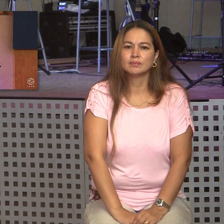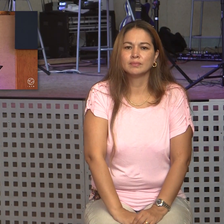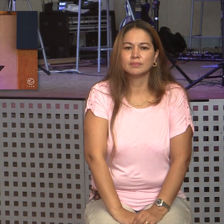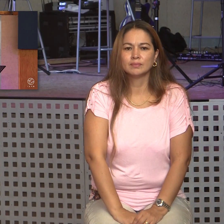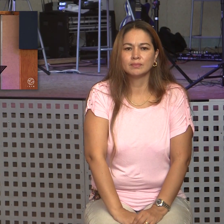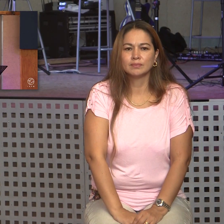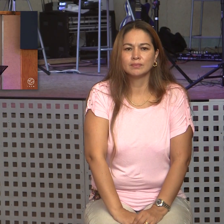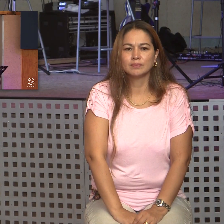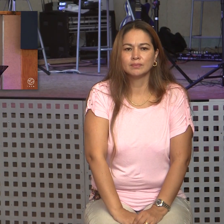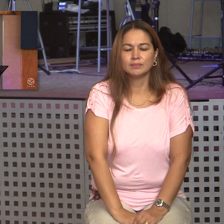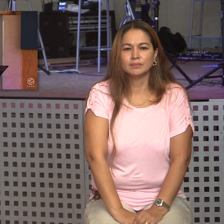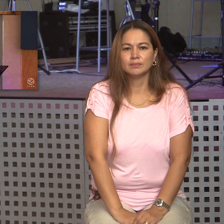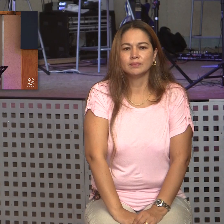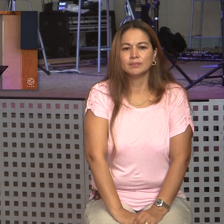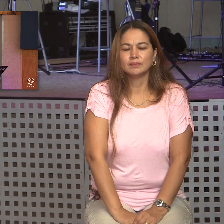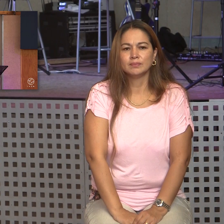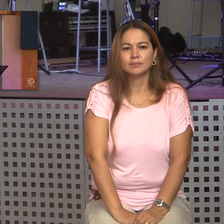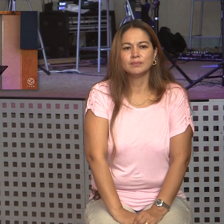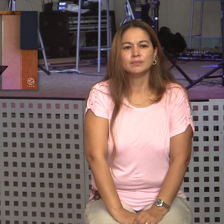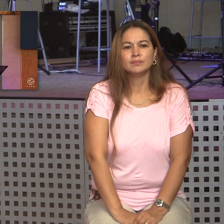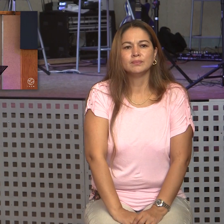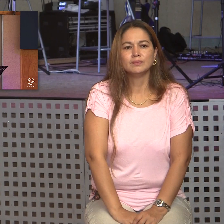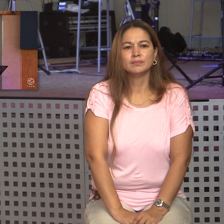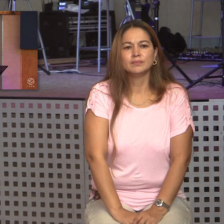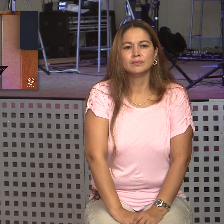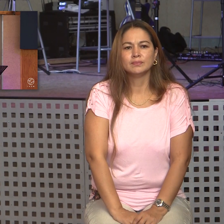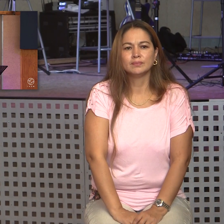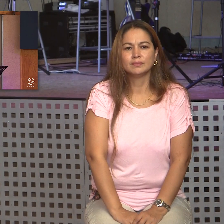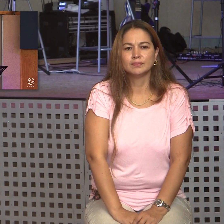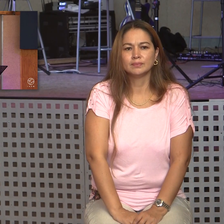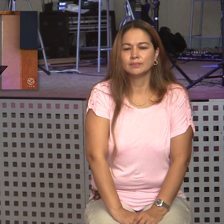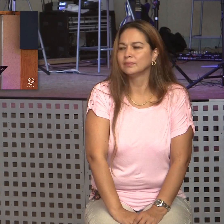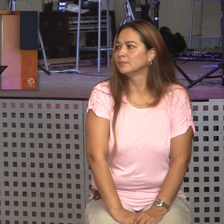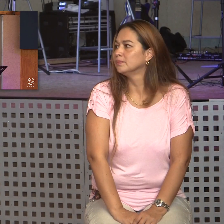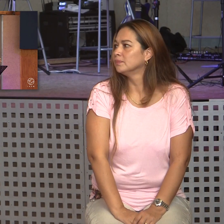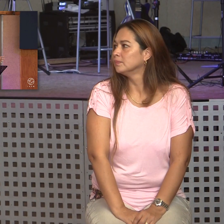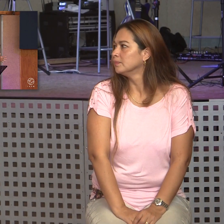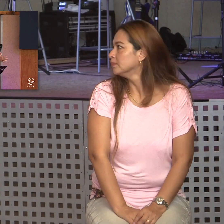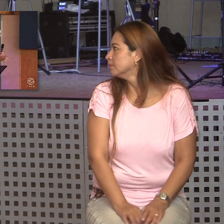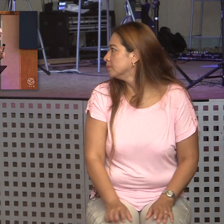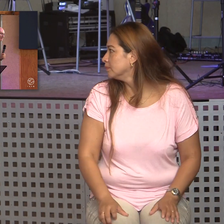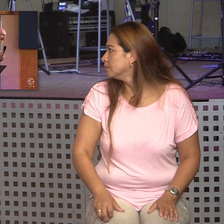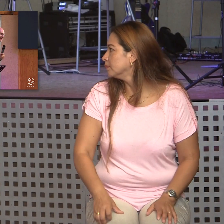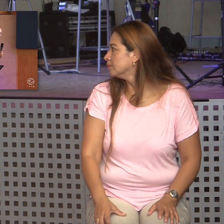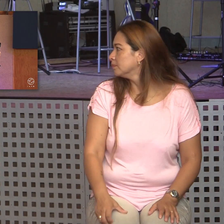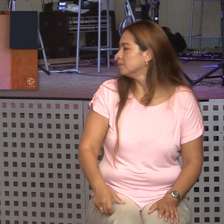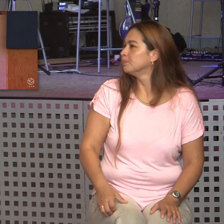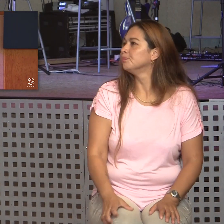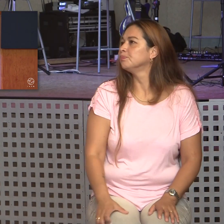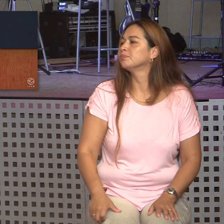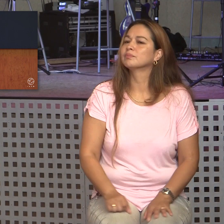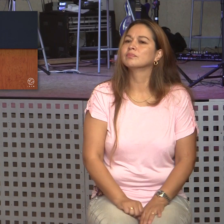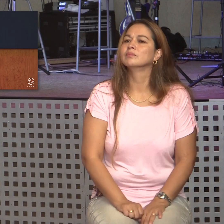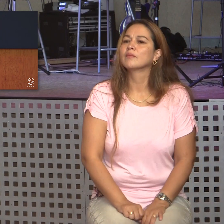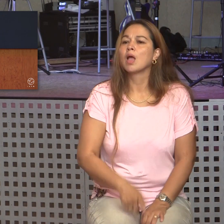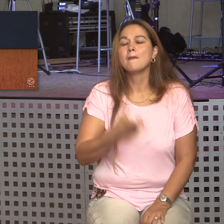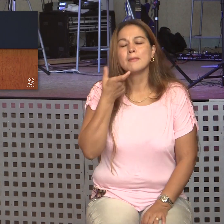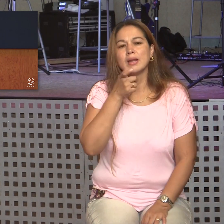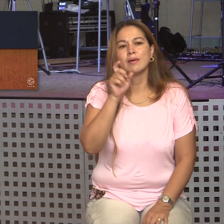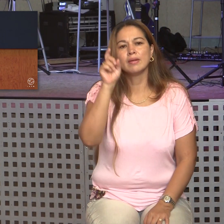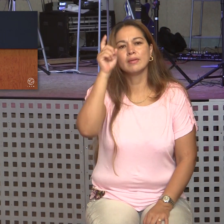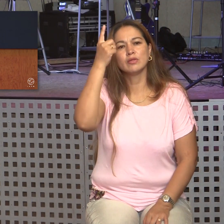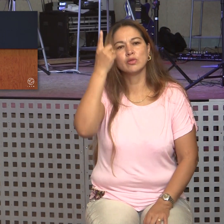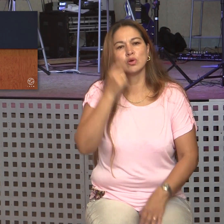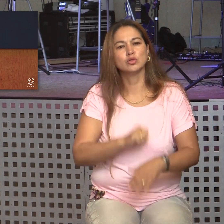vacía. Y tinieblas cubrían toda la tierra. Verso 3. Mas el Espíritu